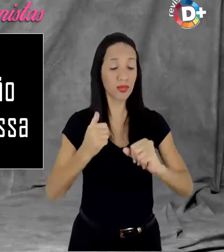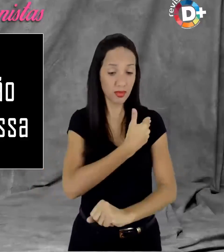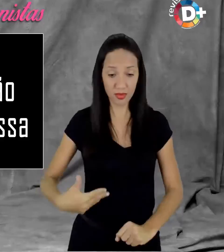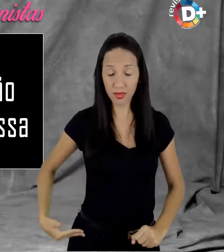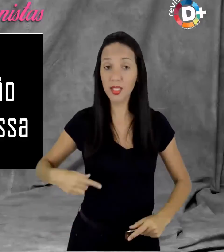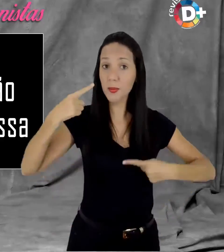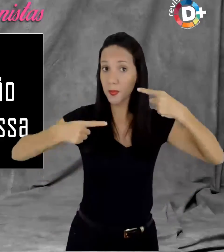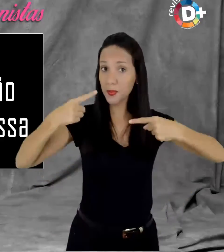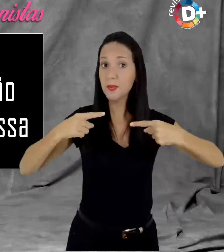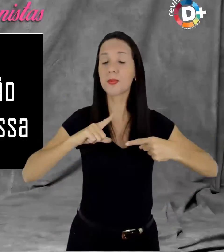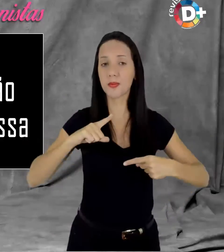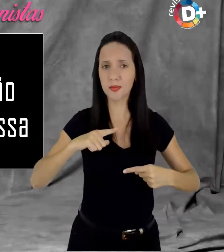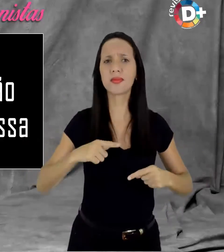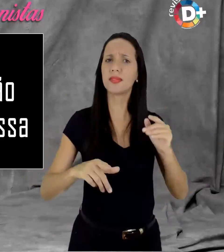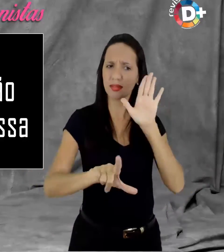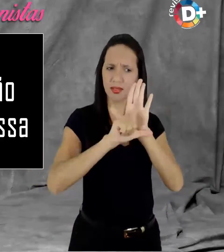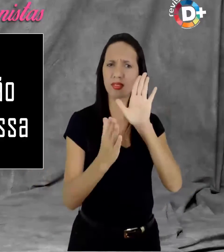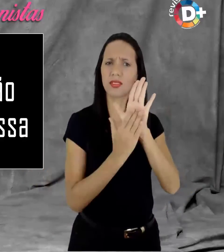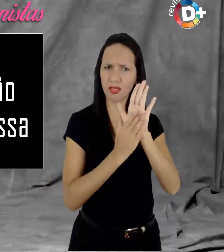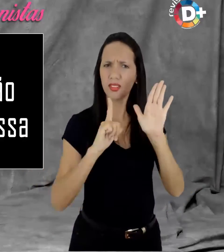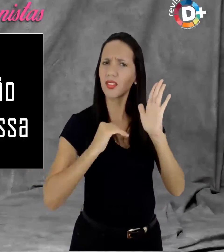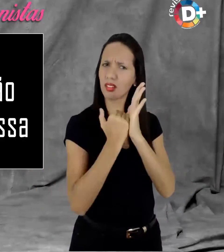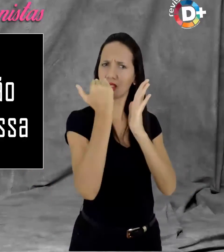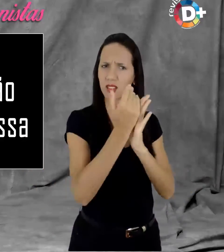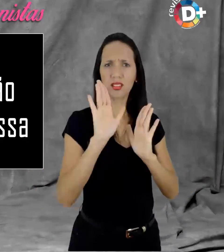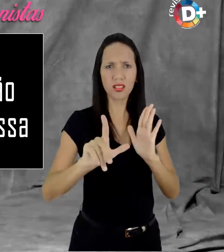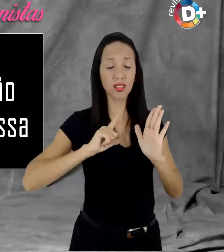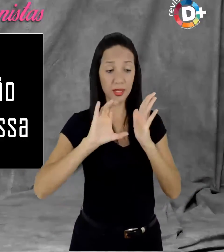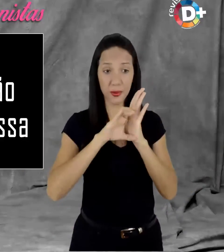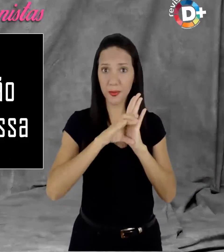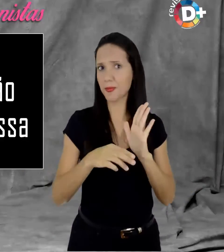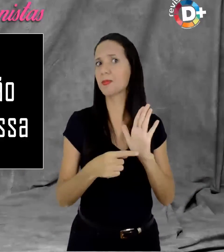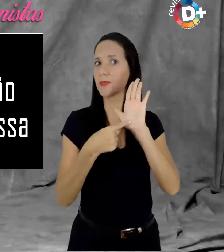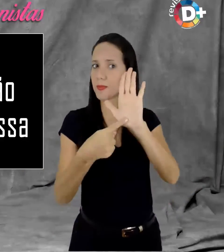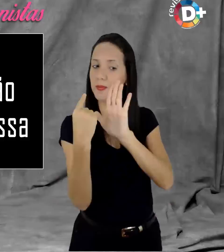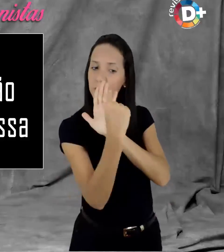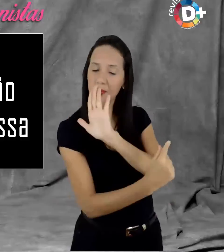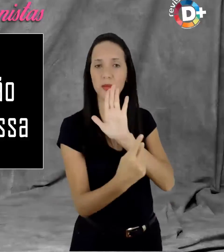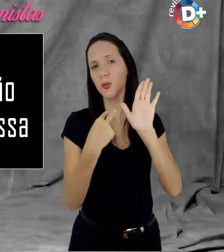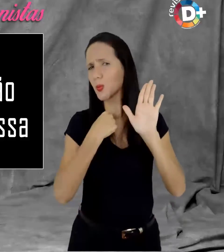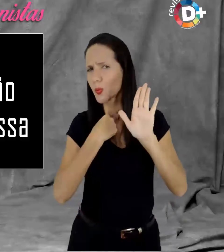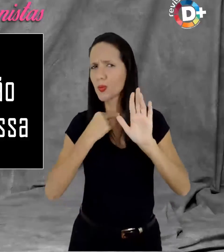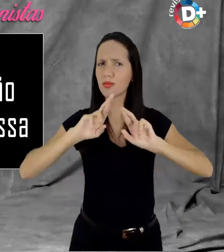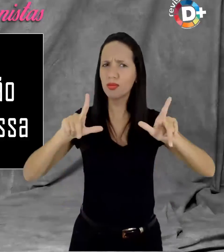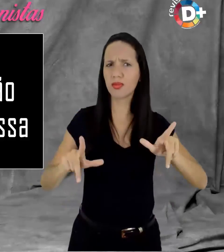das políticas públicas. Já temos leis suficientes. A Constituição proíbe qualquer tipo